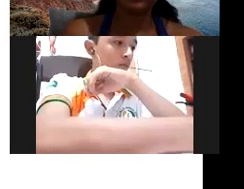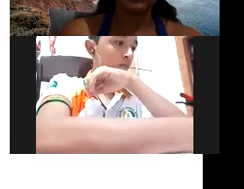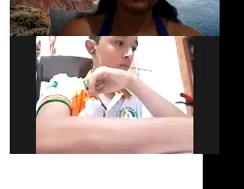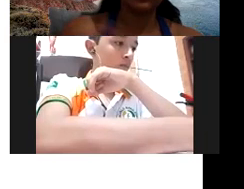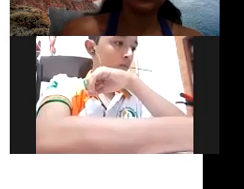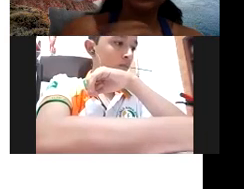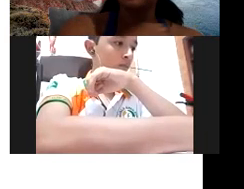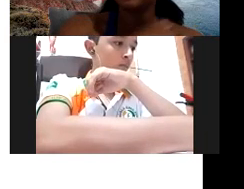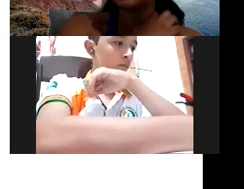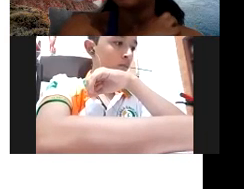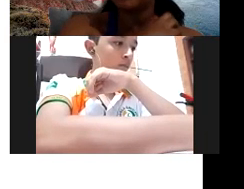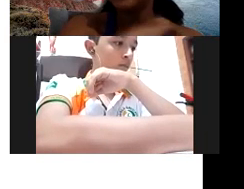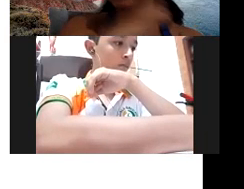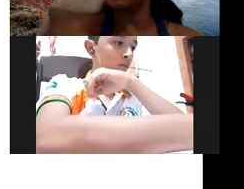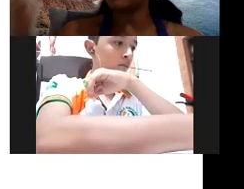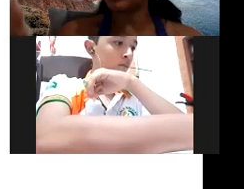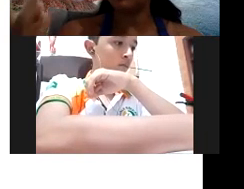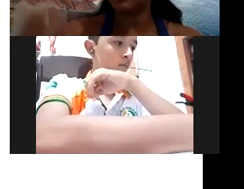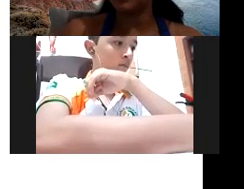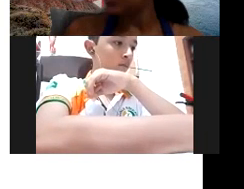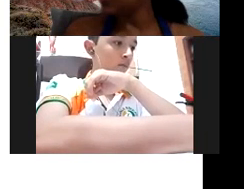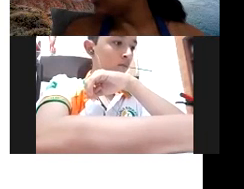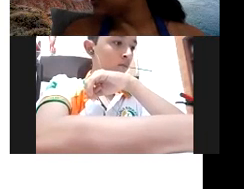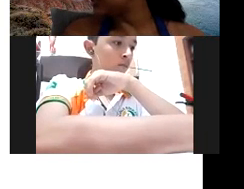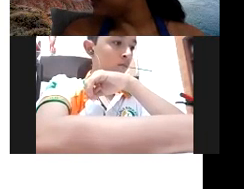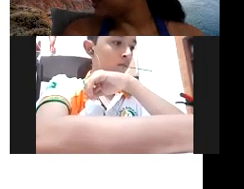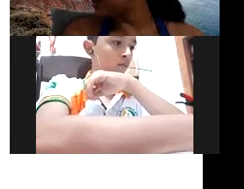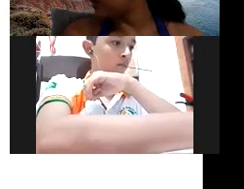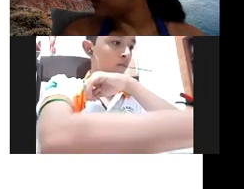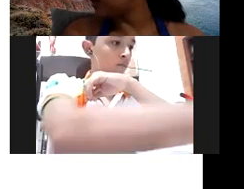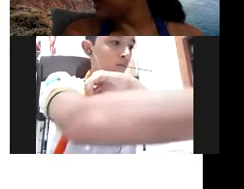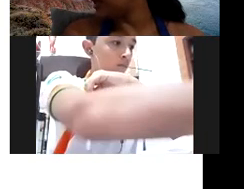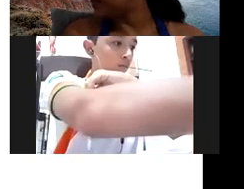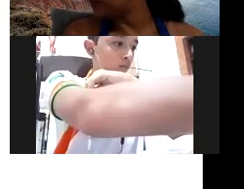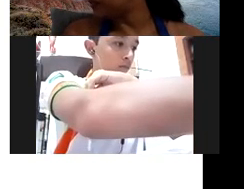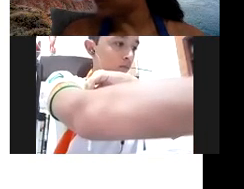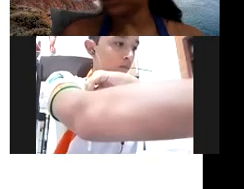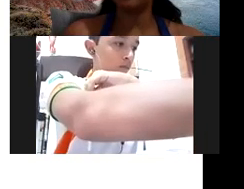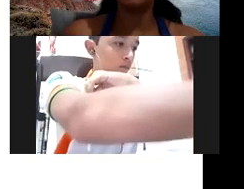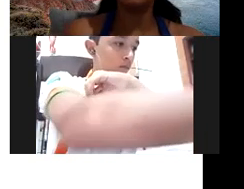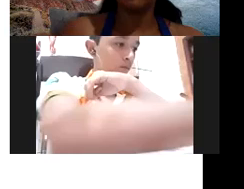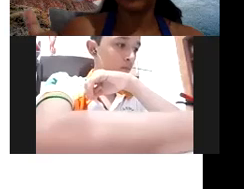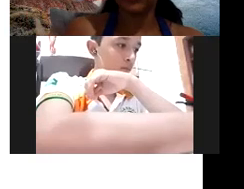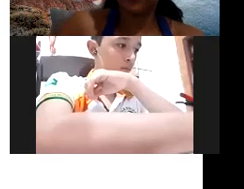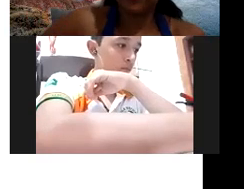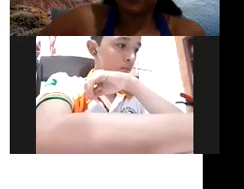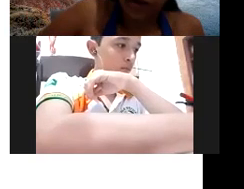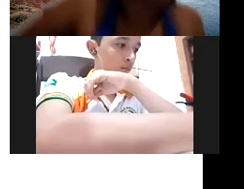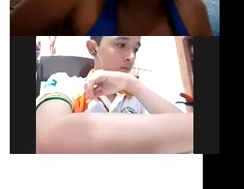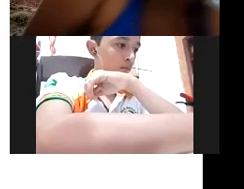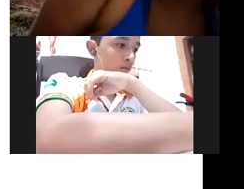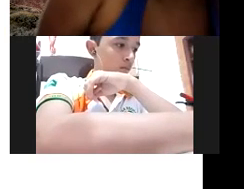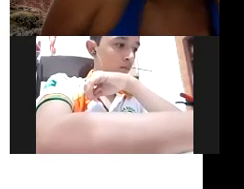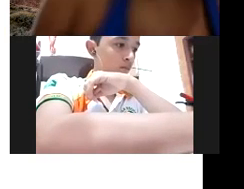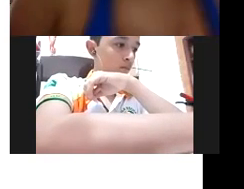trocou né que a gente tem duas substâncias um apareceu igual e o outro se inverteu com alguém ali certo mas a gente